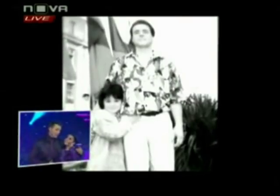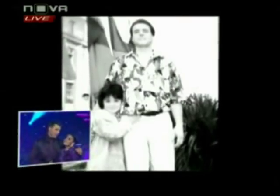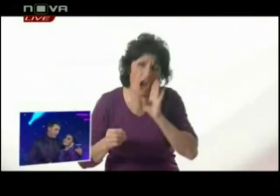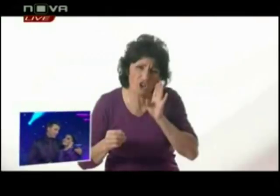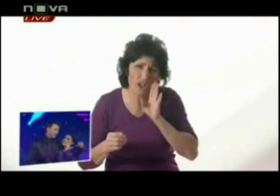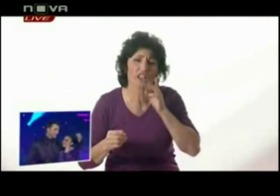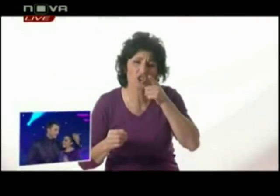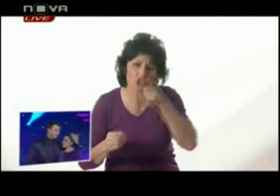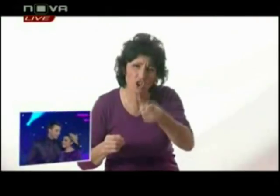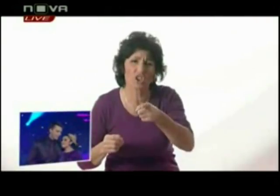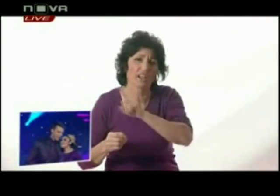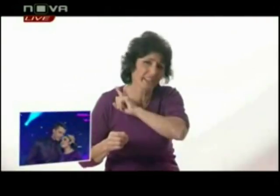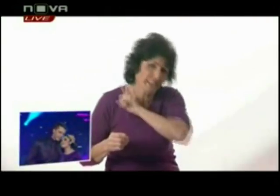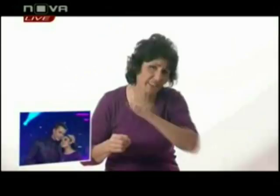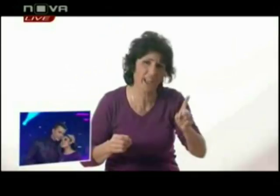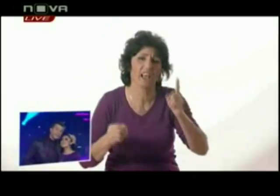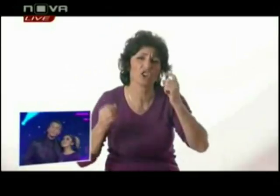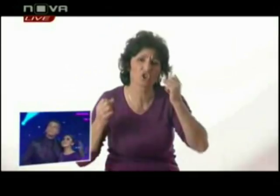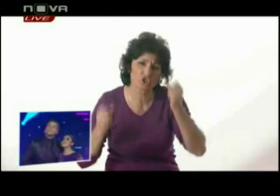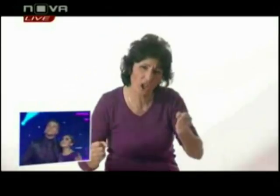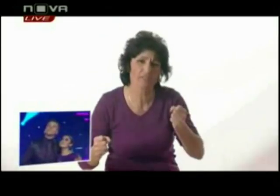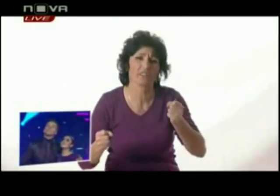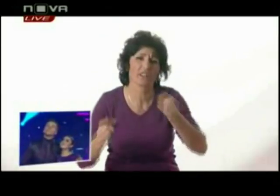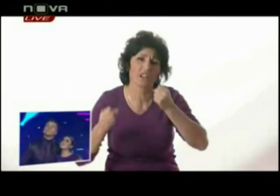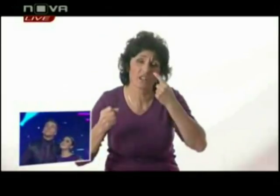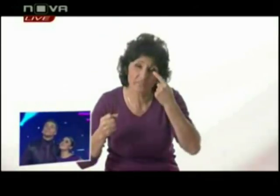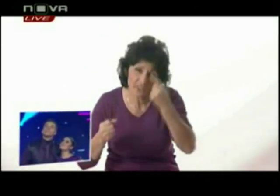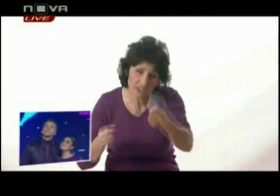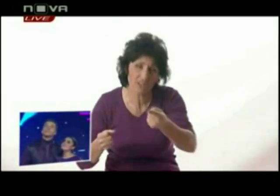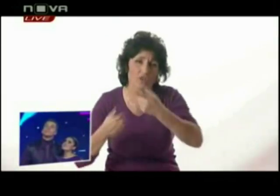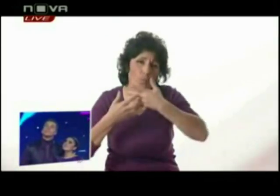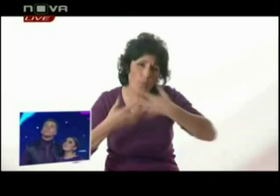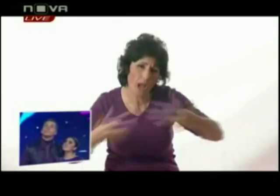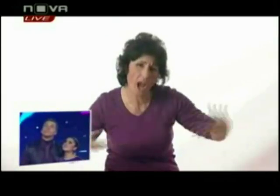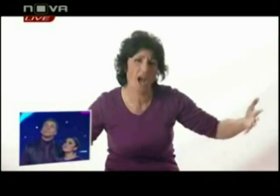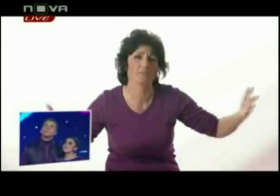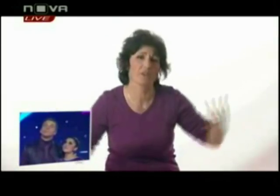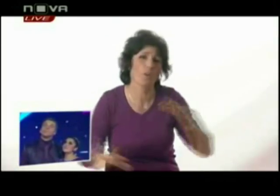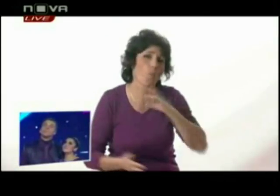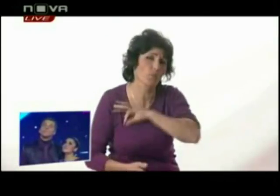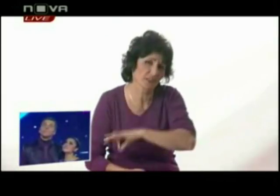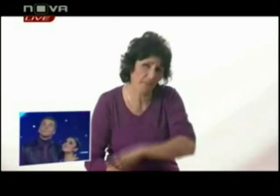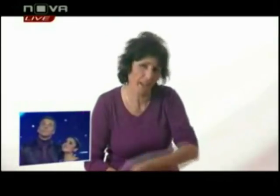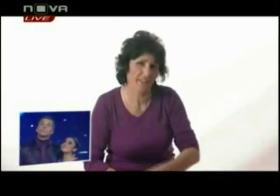Съжалявам, че баща ти не е жив, за да види твоите успехи на голямата